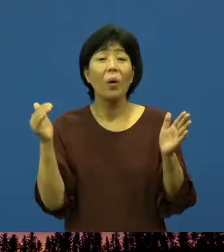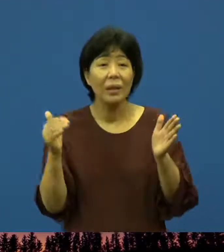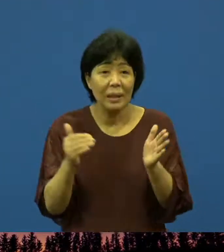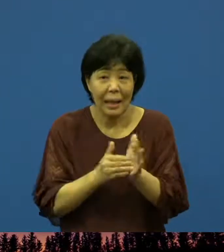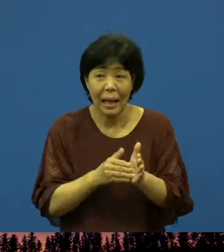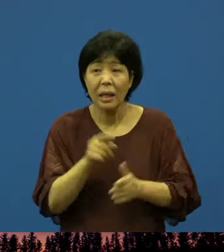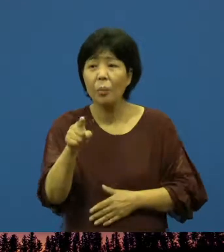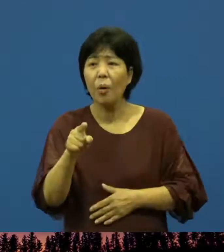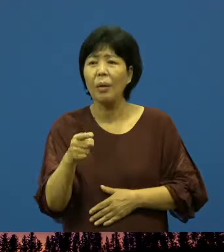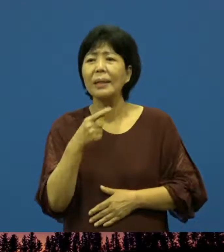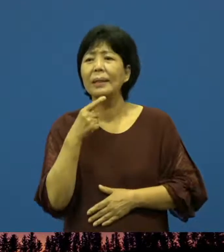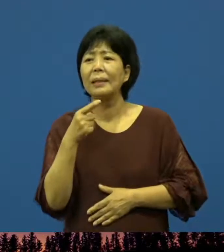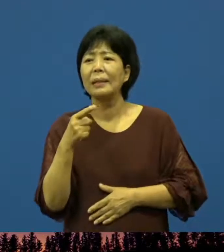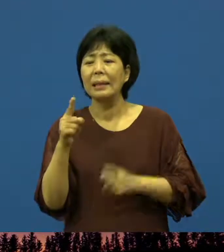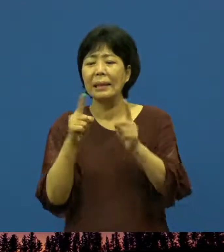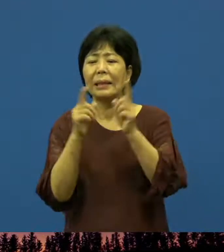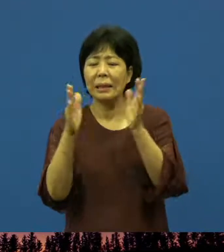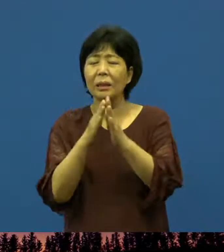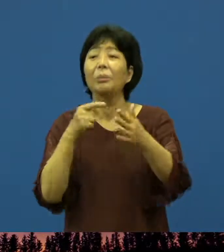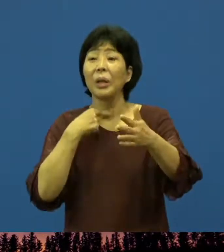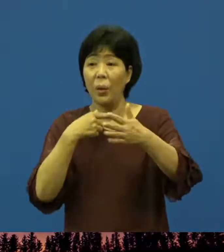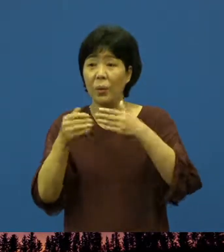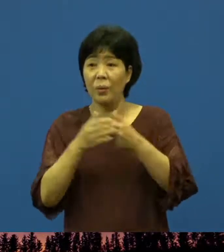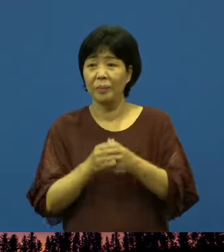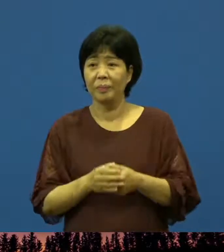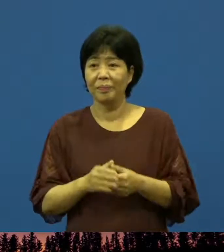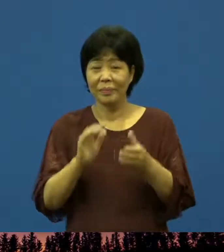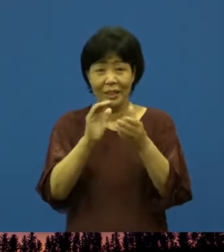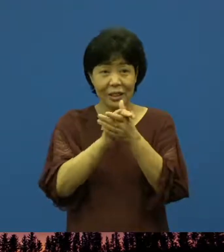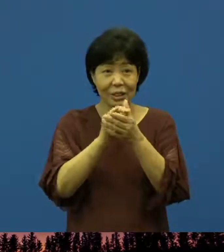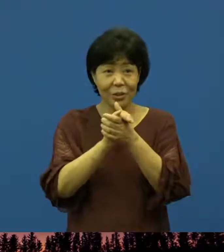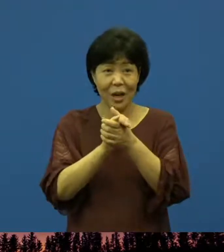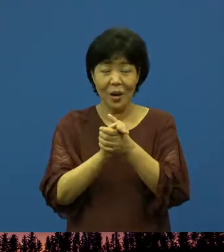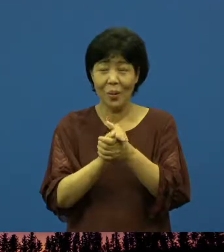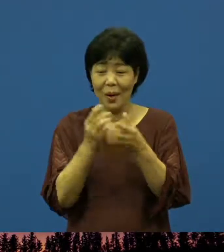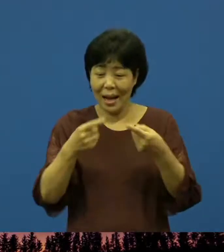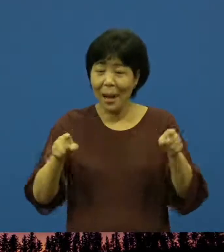친구와 카페에서 차를 마시고 대화하는 것은 구체적인 거예요.